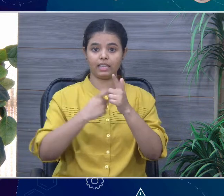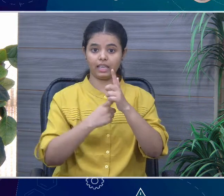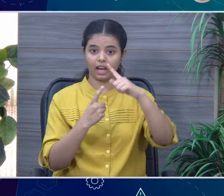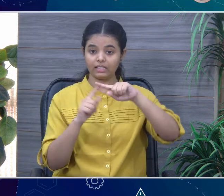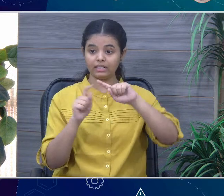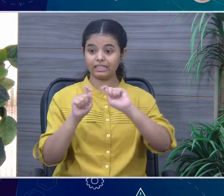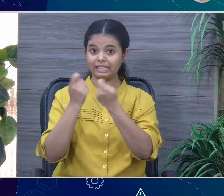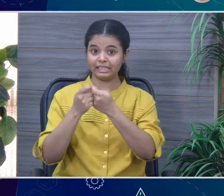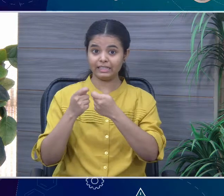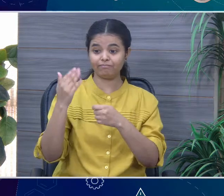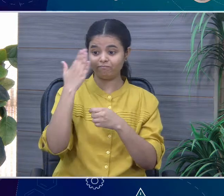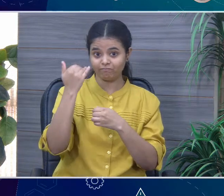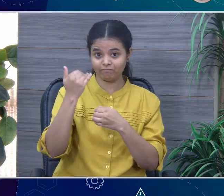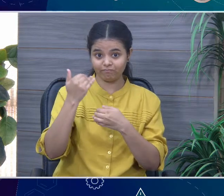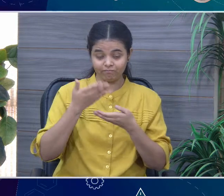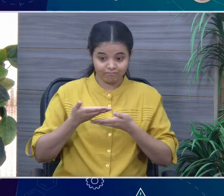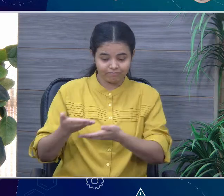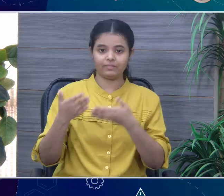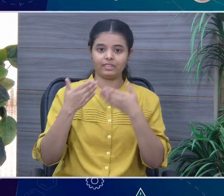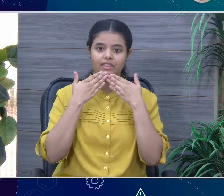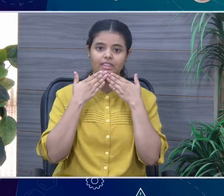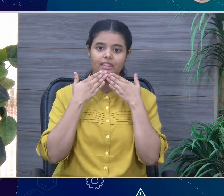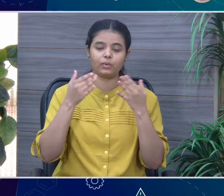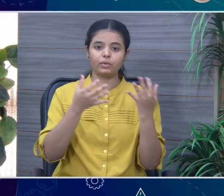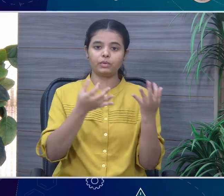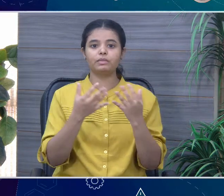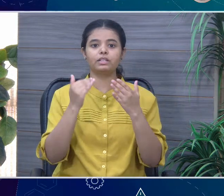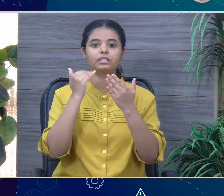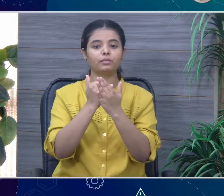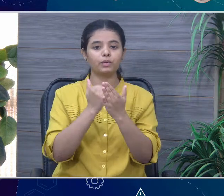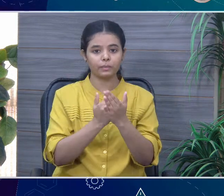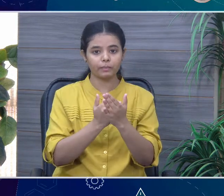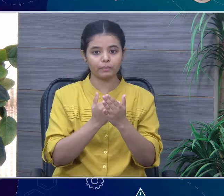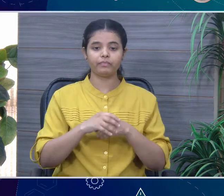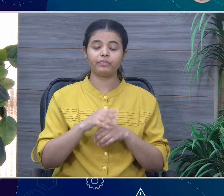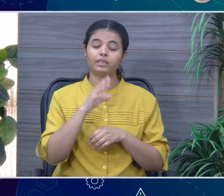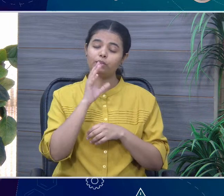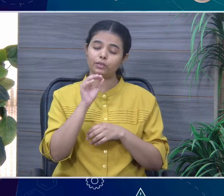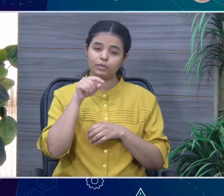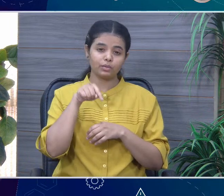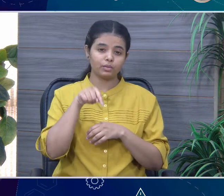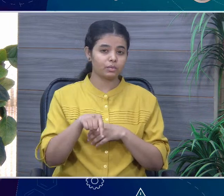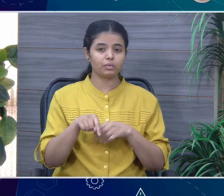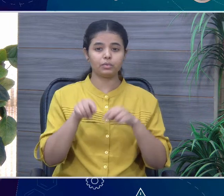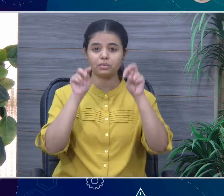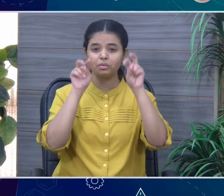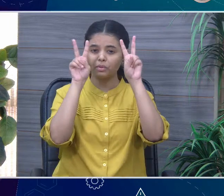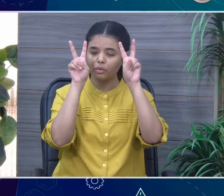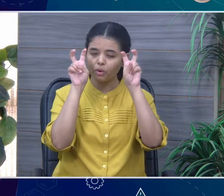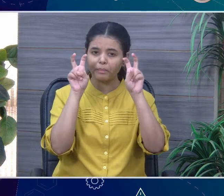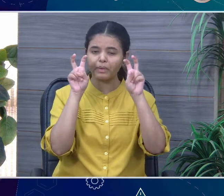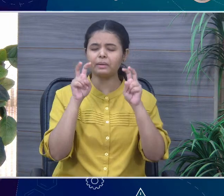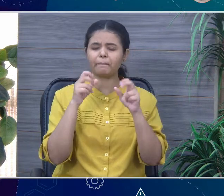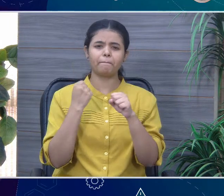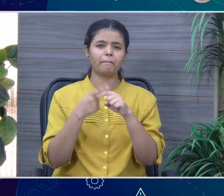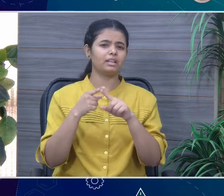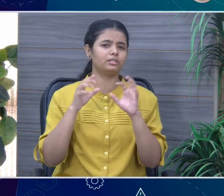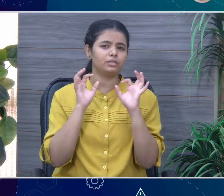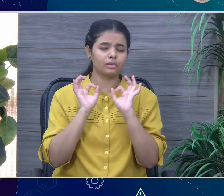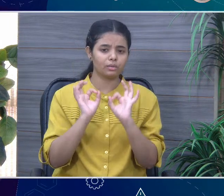this interesting program, and specifically a very relevant and meaningful theme. बहुत